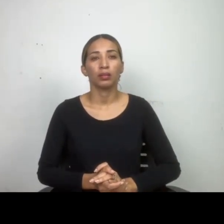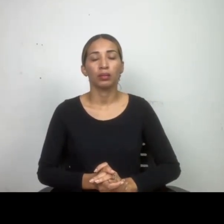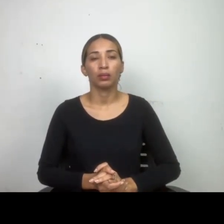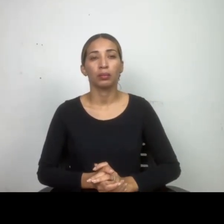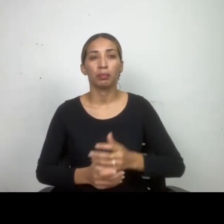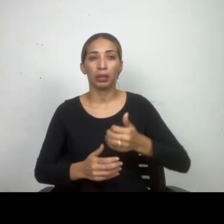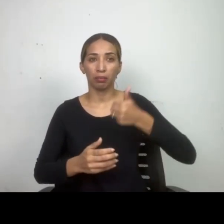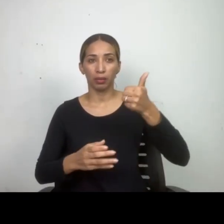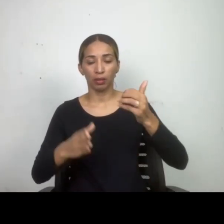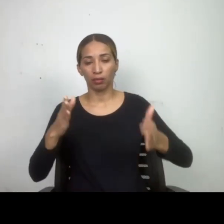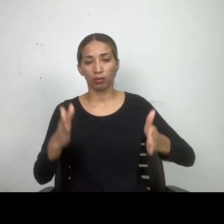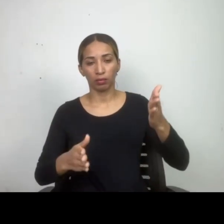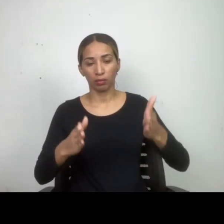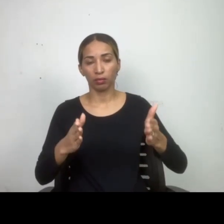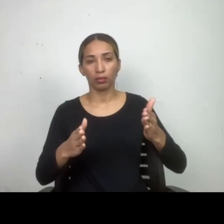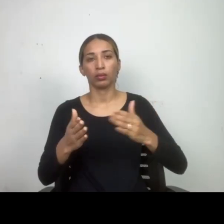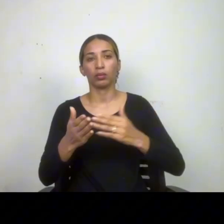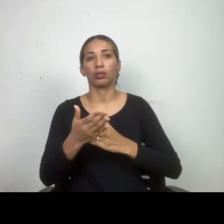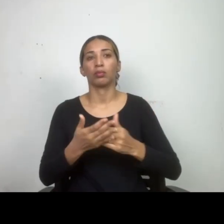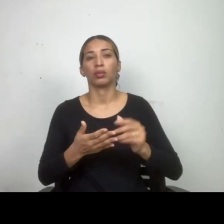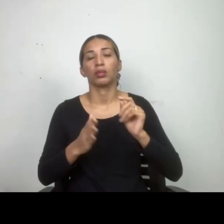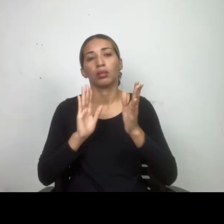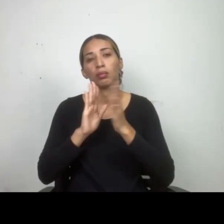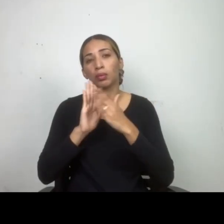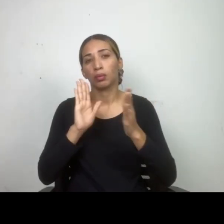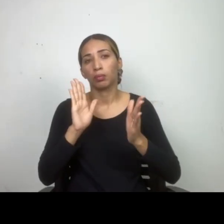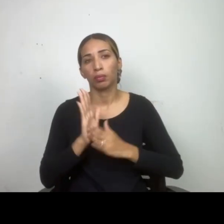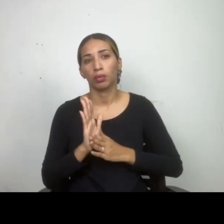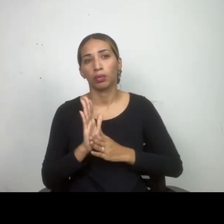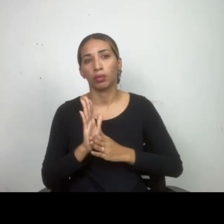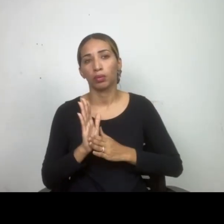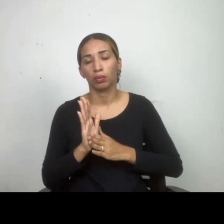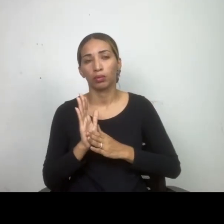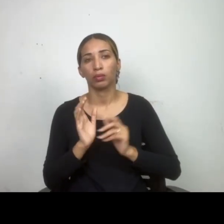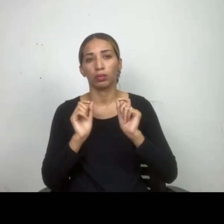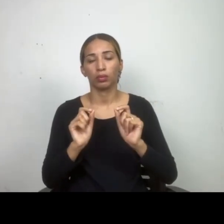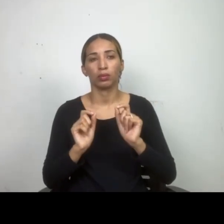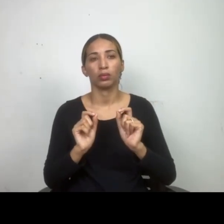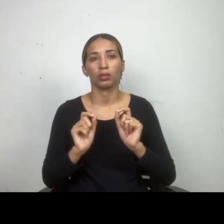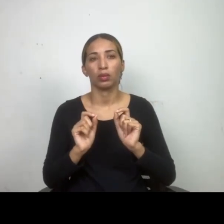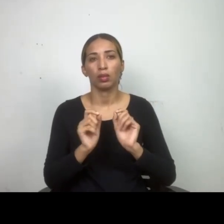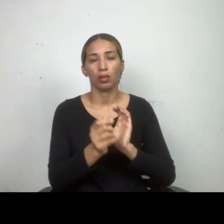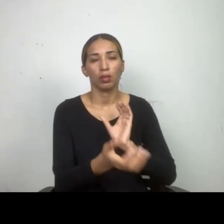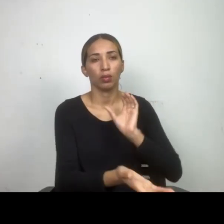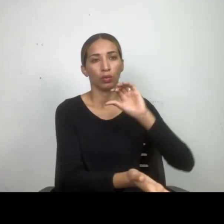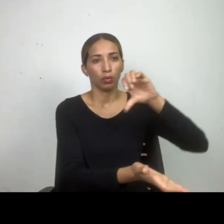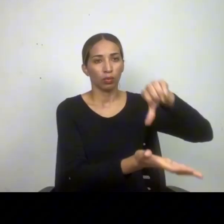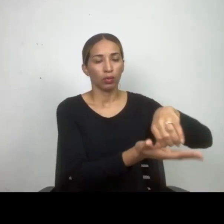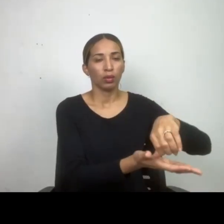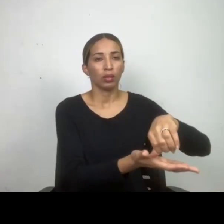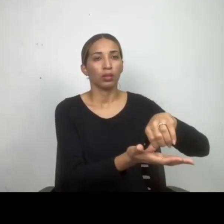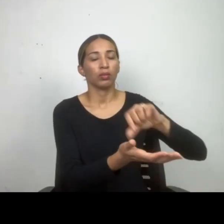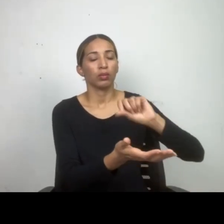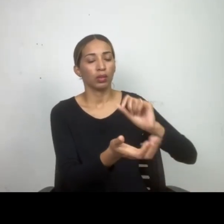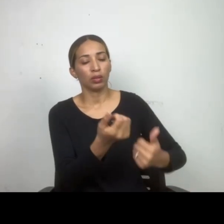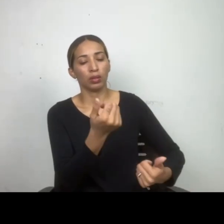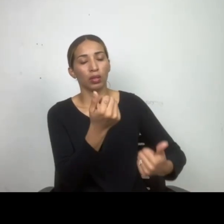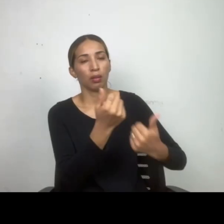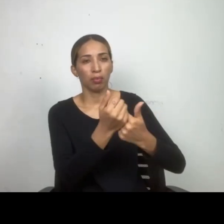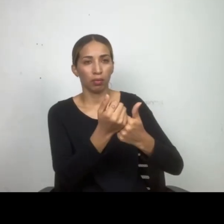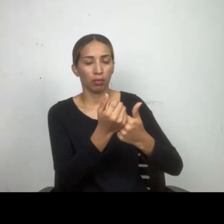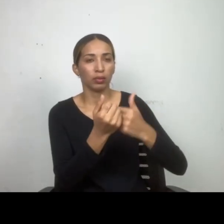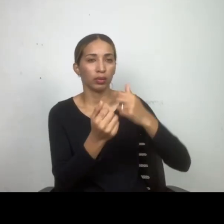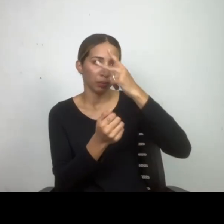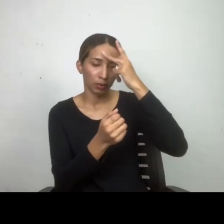propondo a criação e criando, né, o Departamento de Apoio às Comunidades Terapêuticas no âmbito do Ministério do